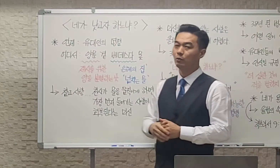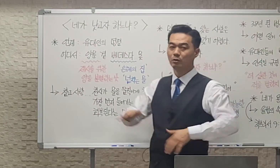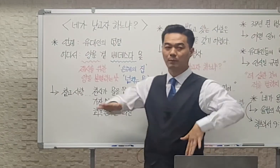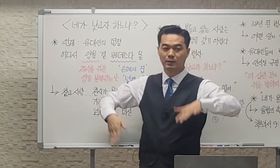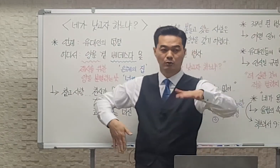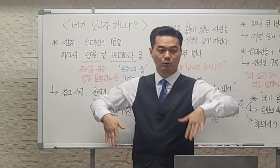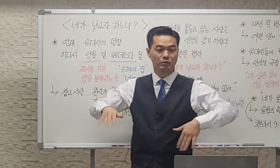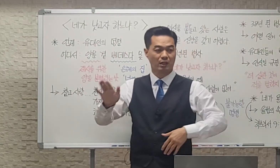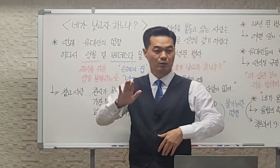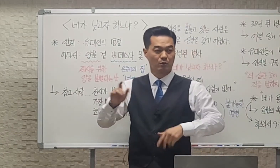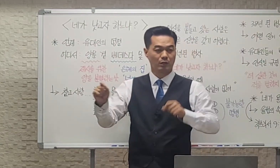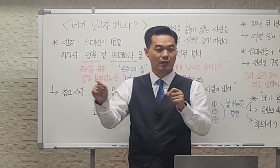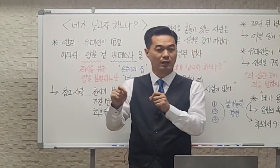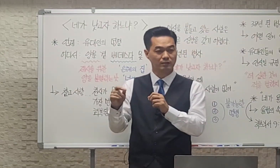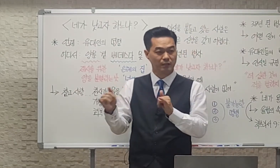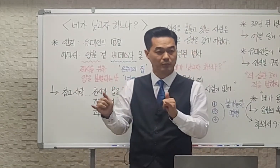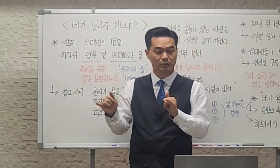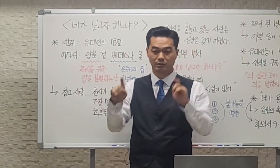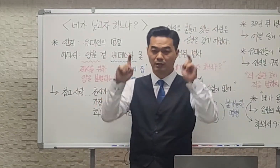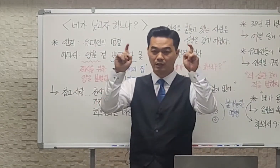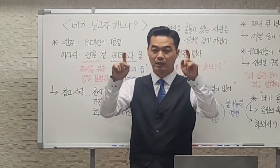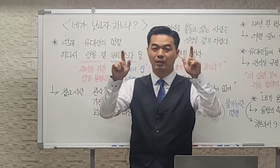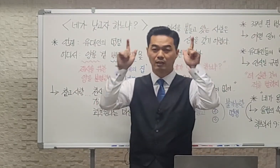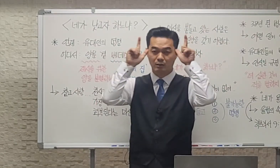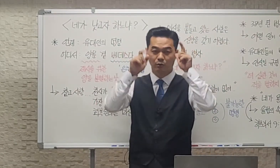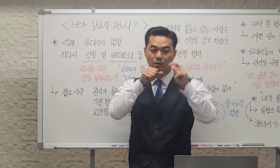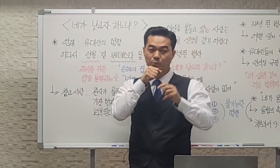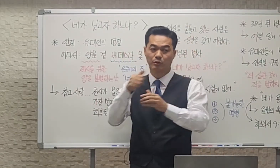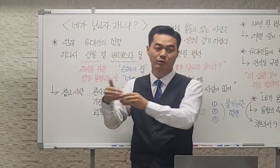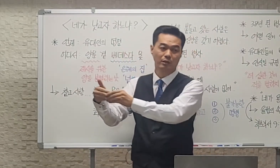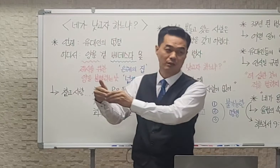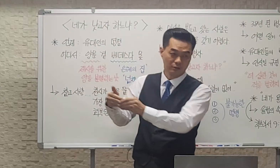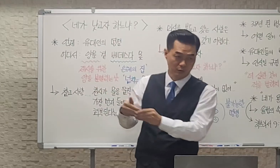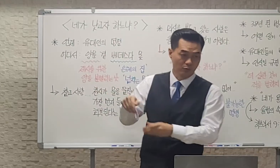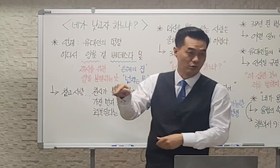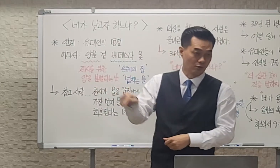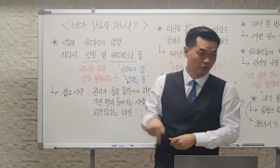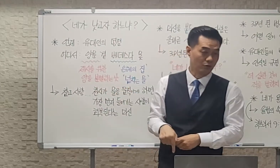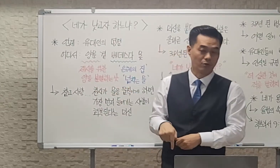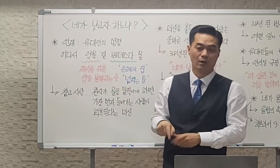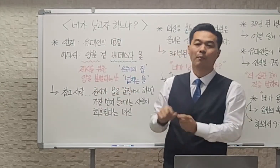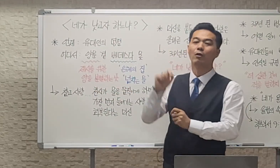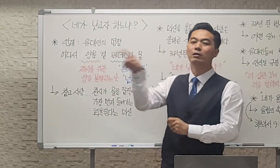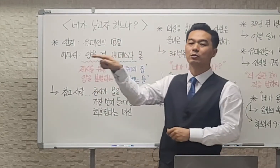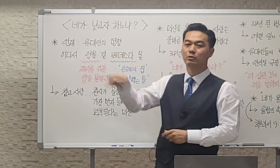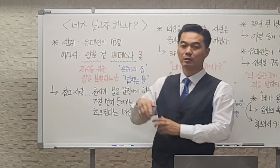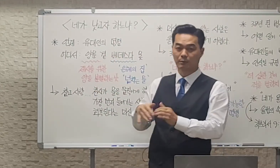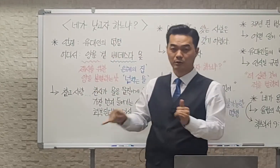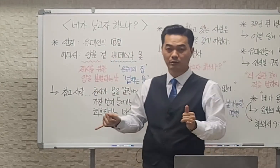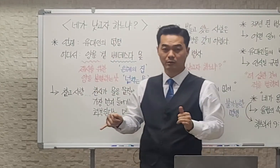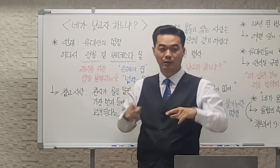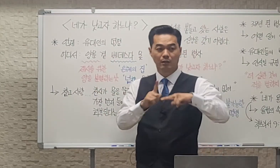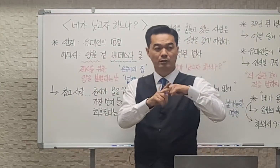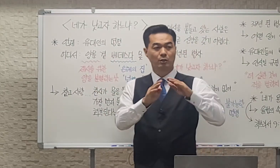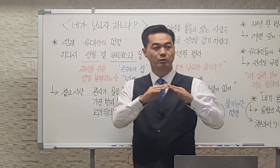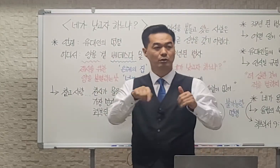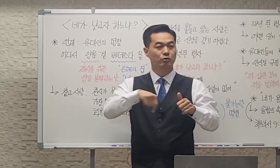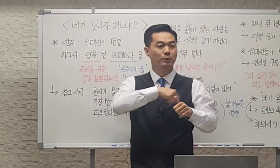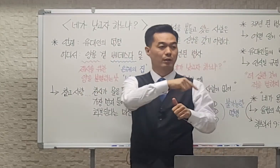때 빈손으로 오지 않고 가까이 있는 사람들은 양이나 소나 염소를 끌고 오죠. 멀리서 오는 사람들은 성전